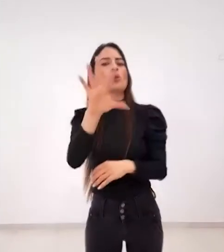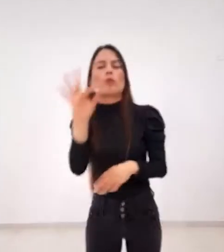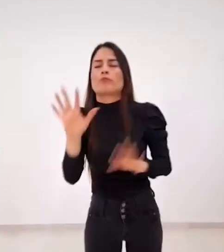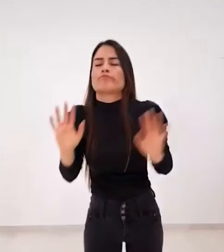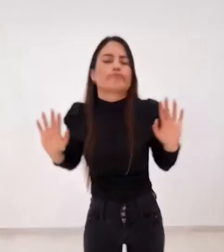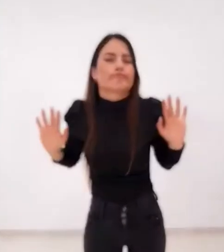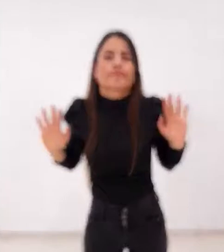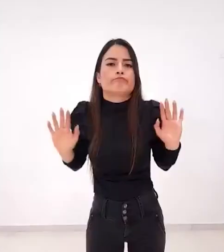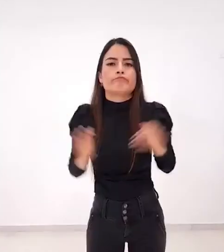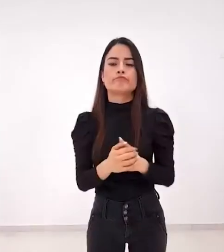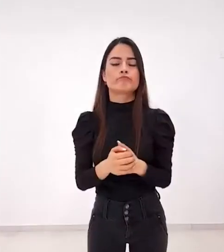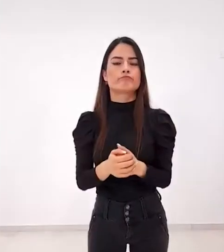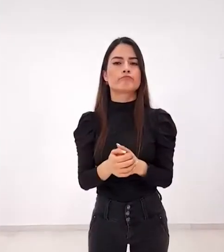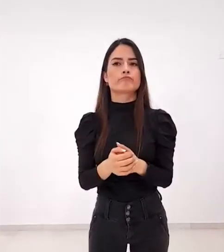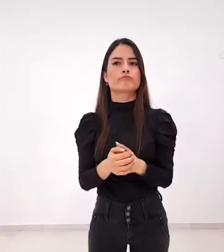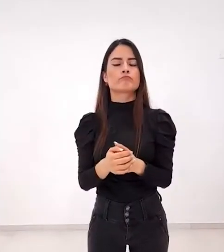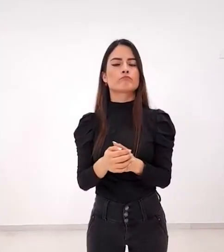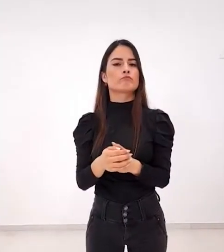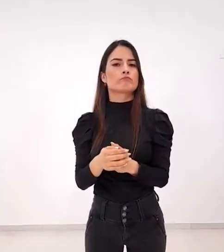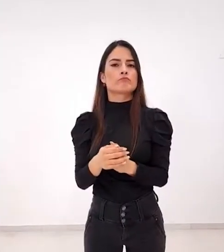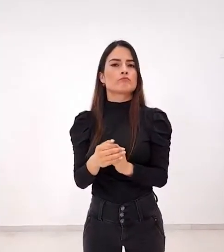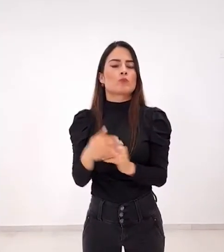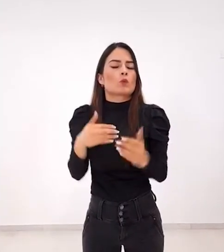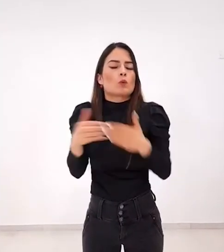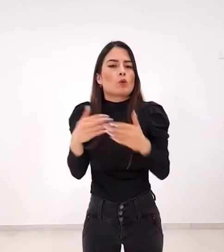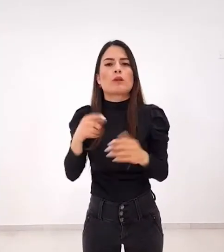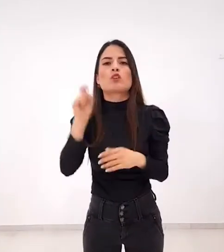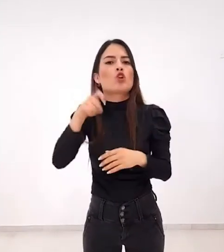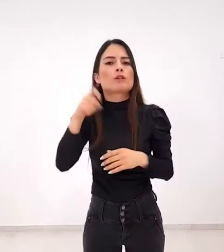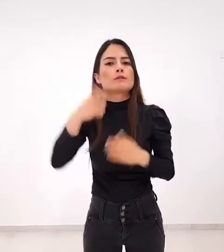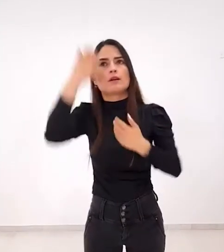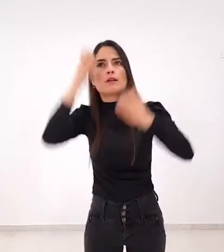utilizar y hacerse controles